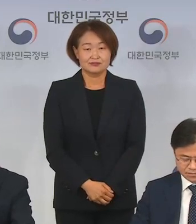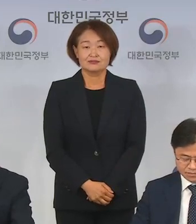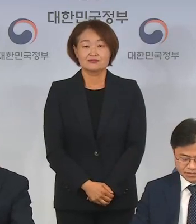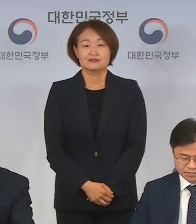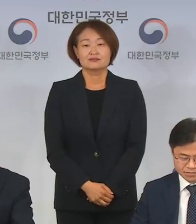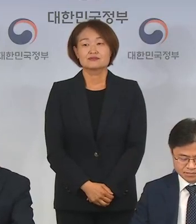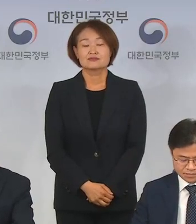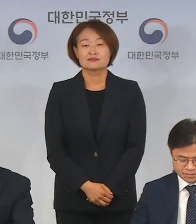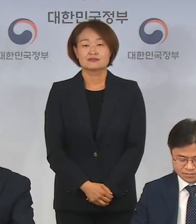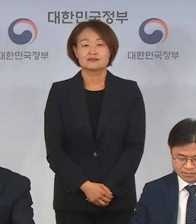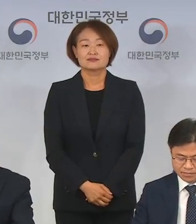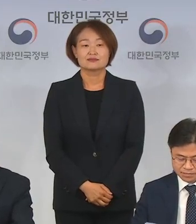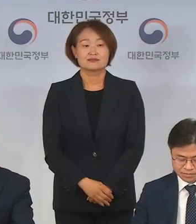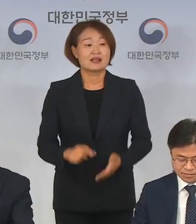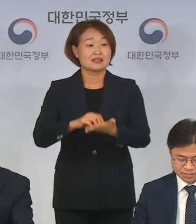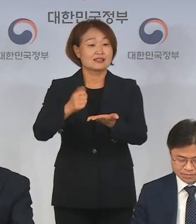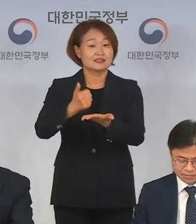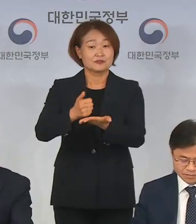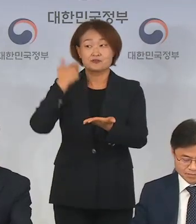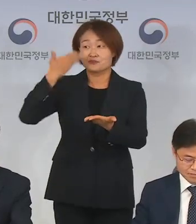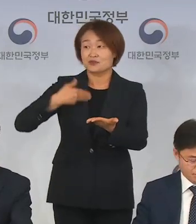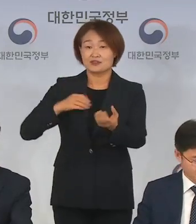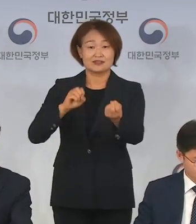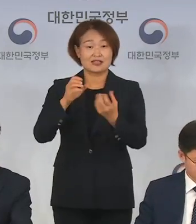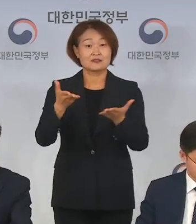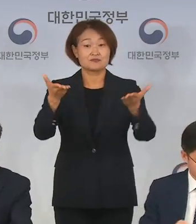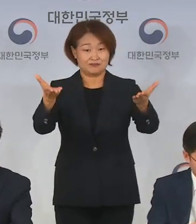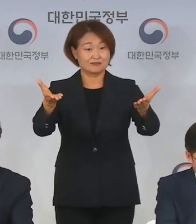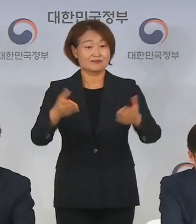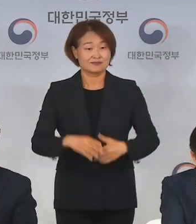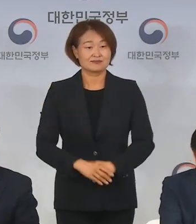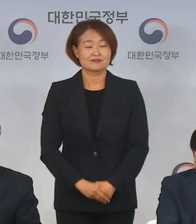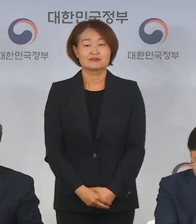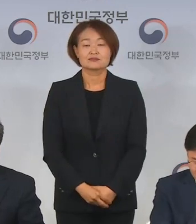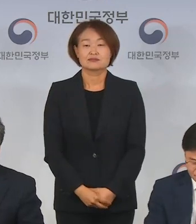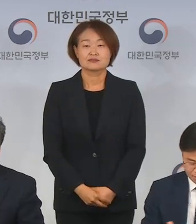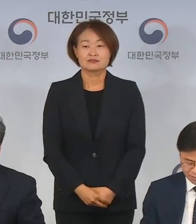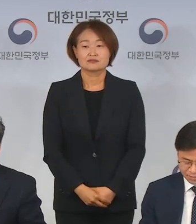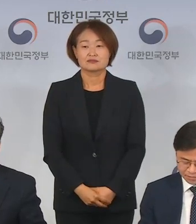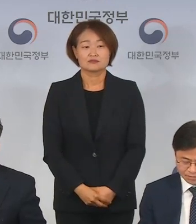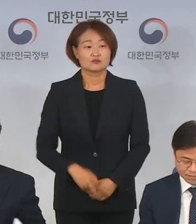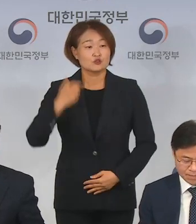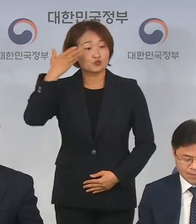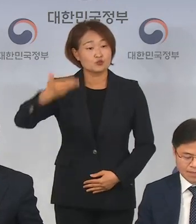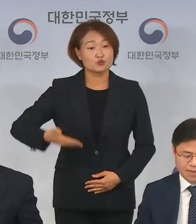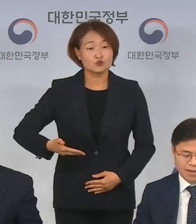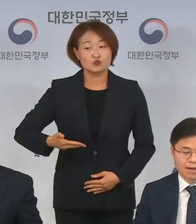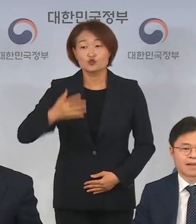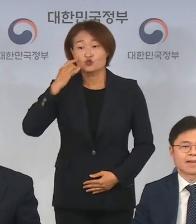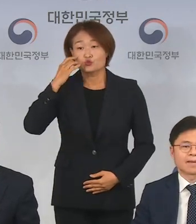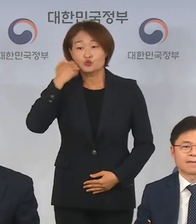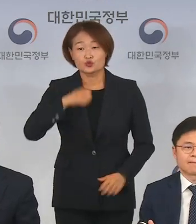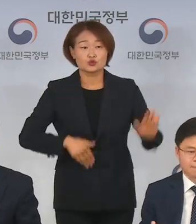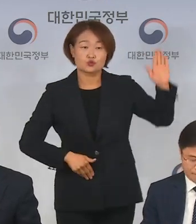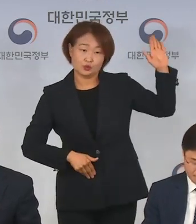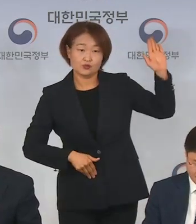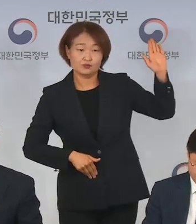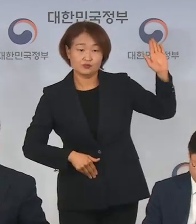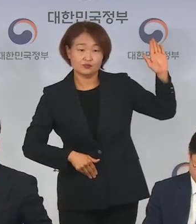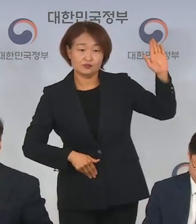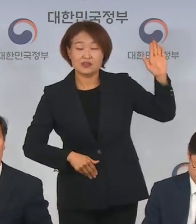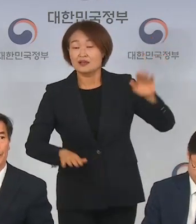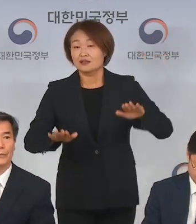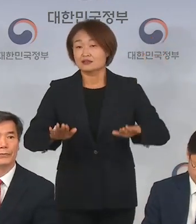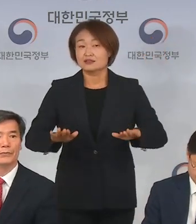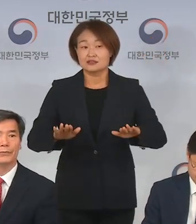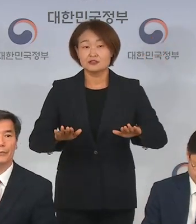네, 이어서 기자님들의 질의에 대해 답변하는 시간을 갖도록 하겠습니다. 질문하실 기자님은 손을 들어주시고 현재